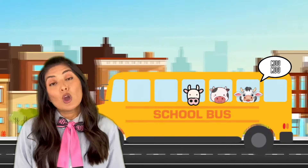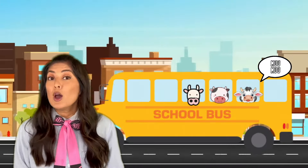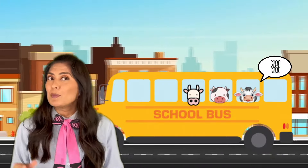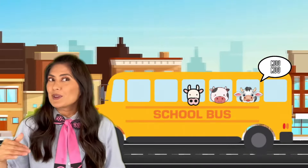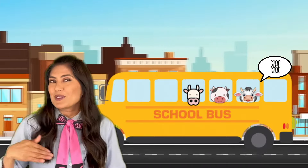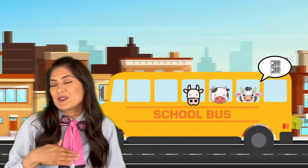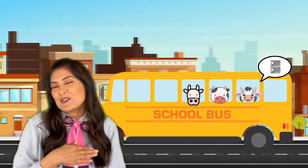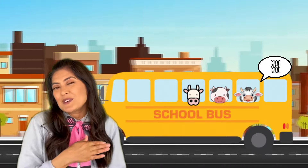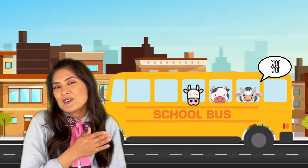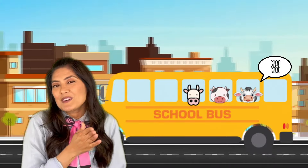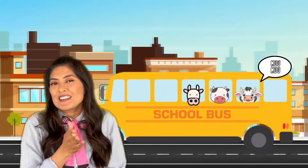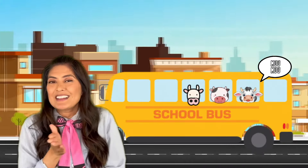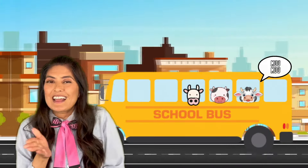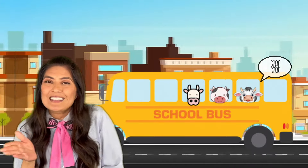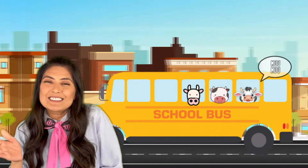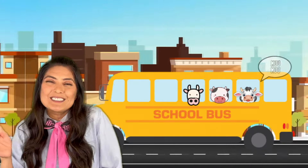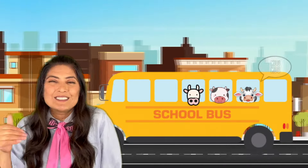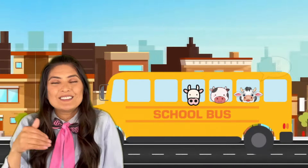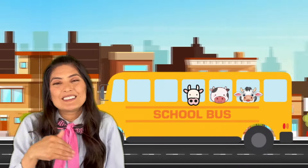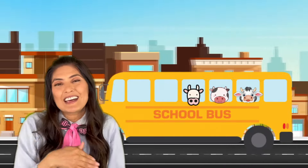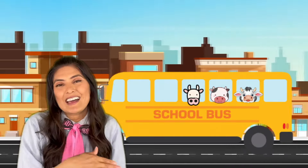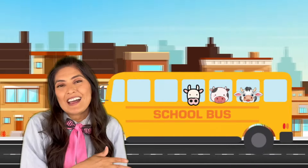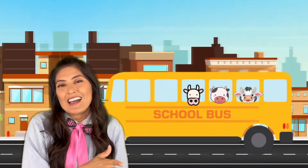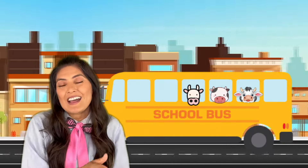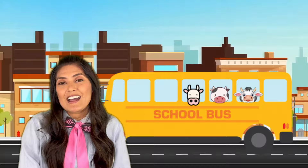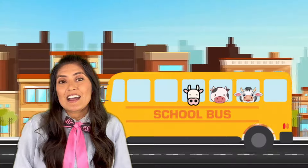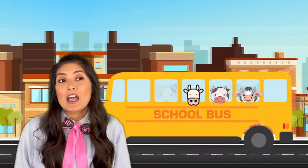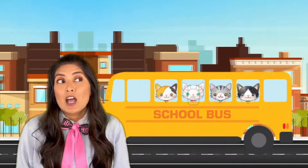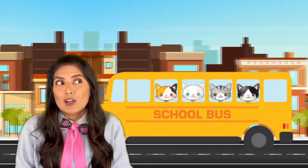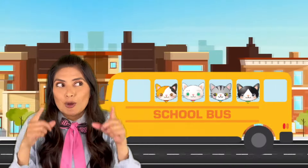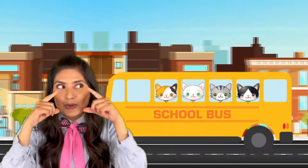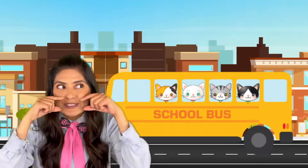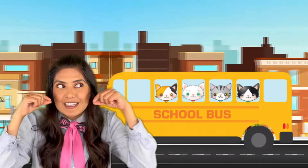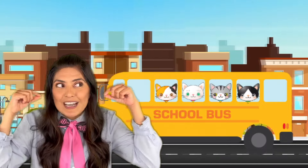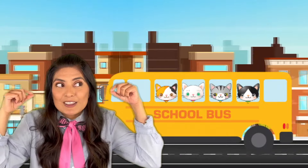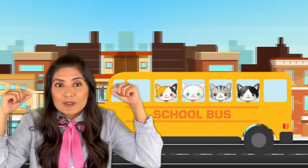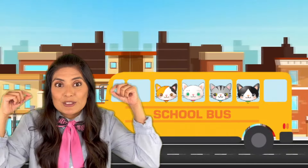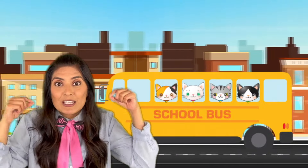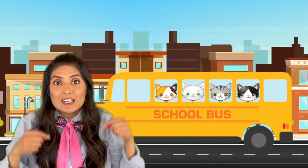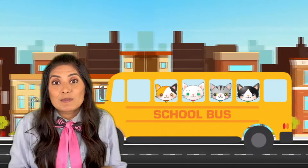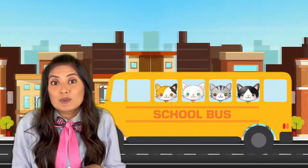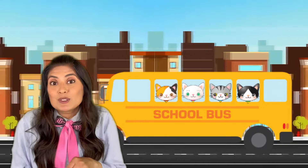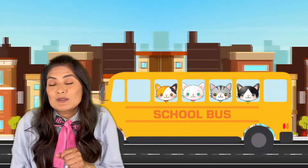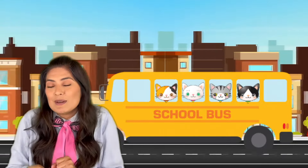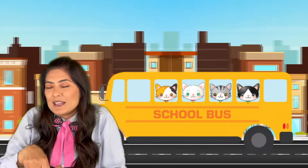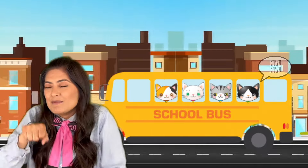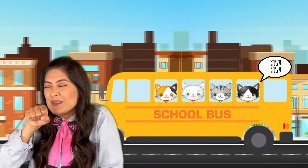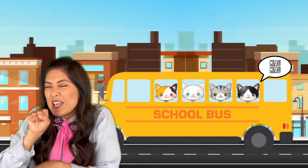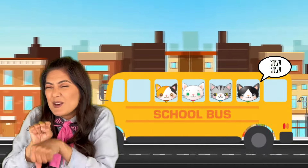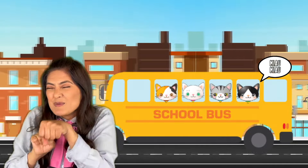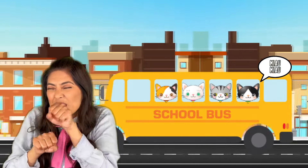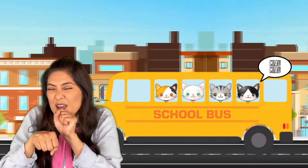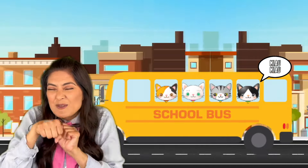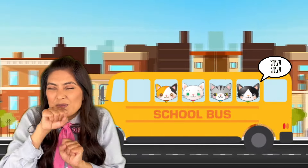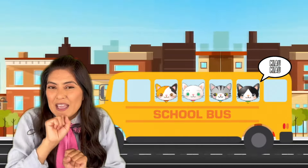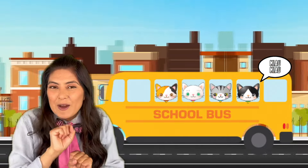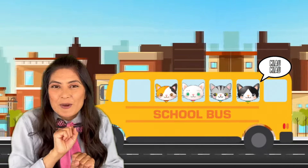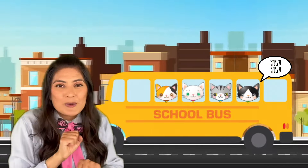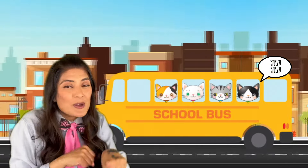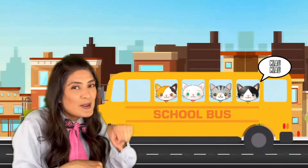por toda la ciudad. Los gatos en el bus van miau, miau, miau,